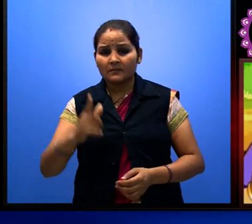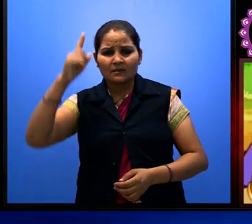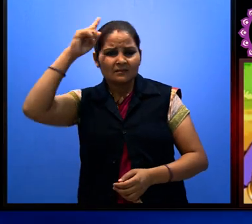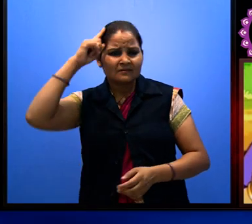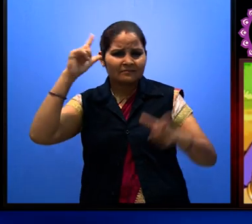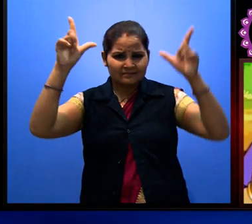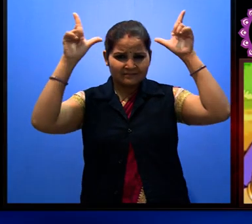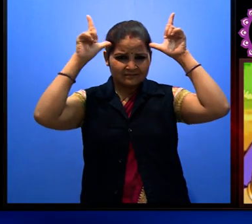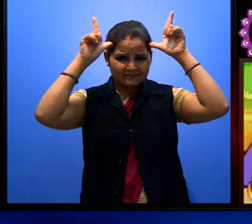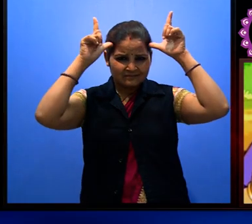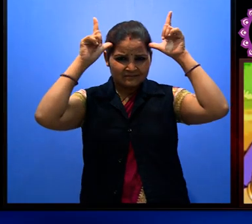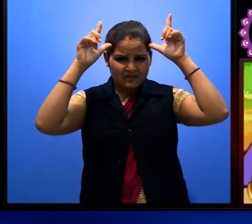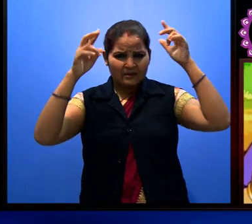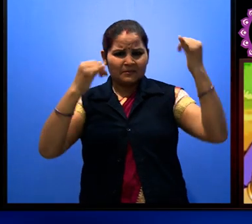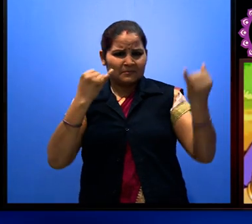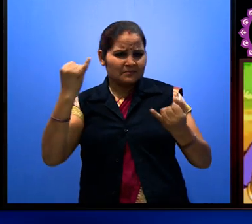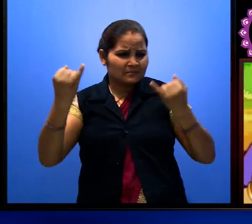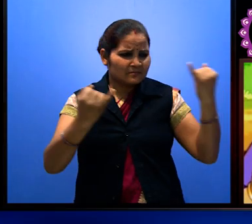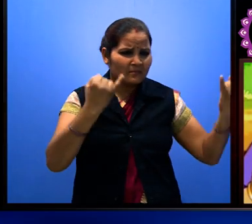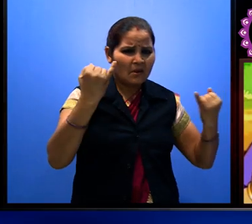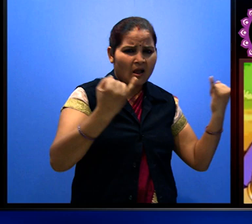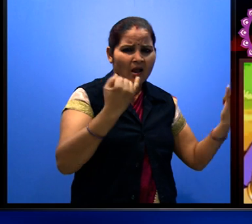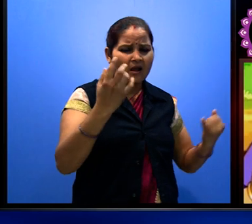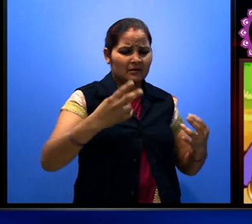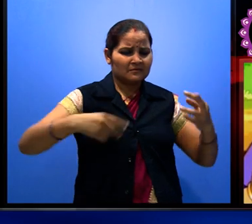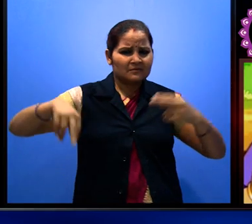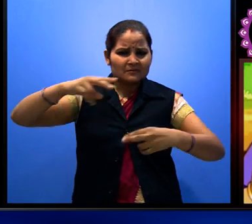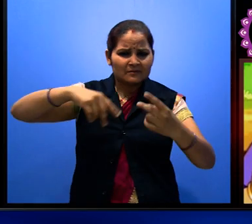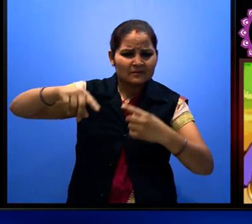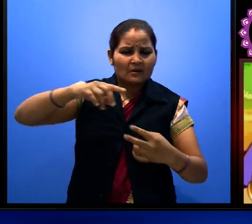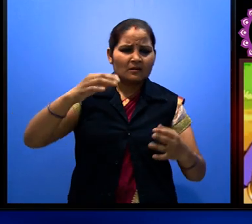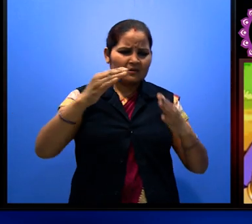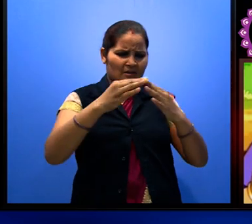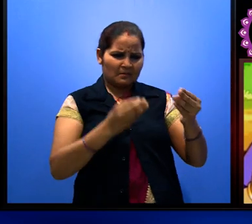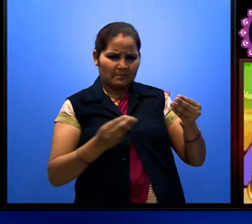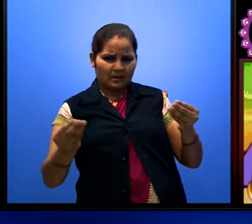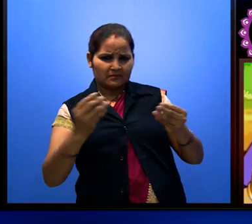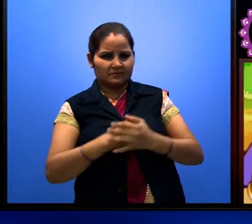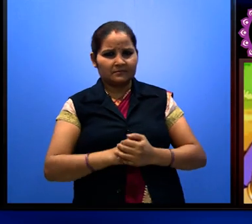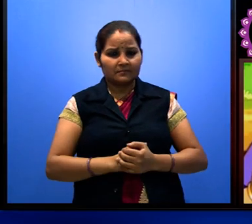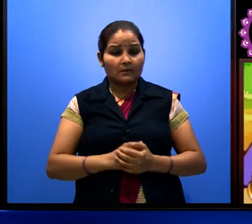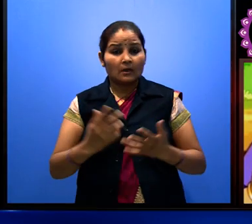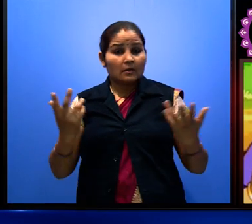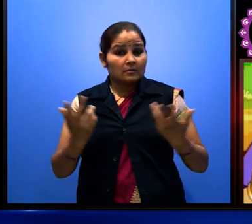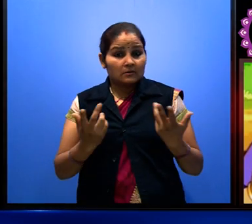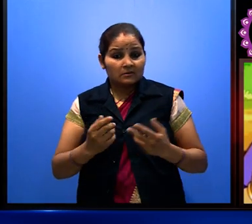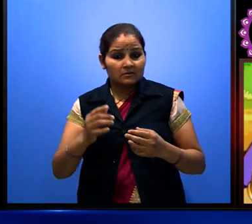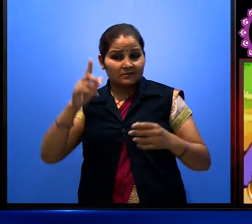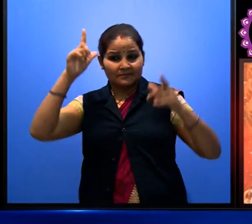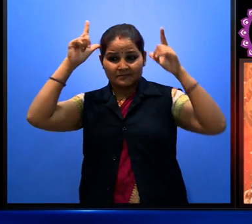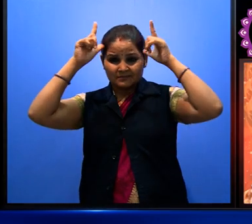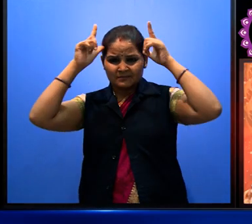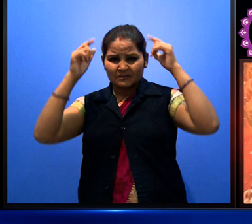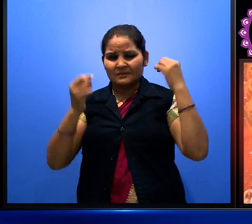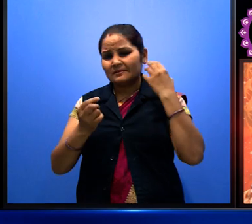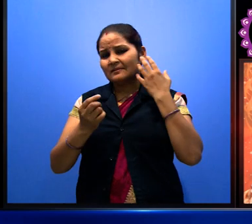एक भैंसा भटक भटक कर उनके घर के पास आ गया। जैसे ही वहां